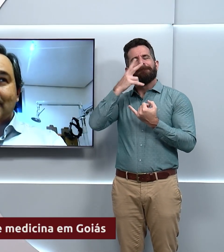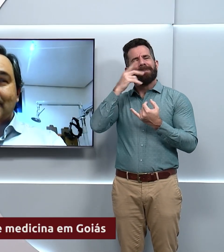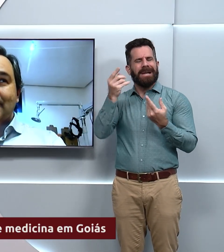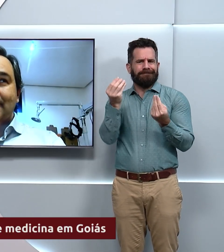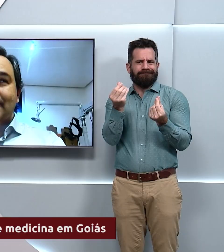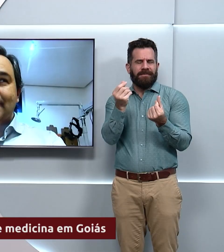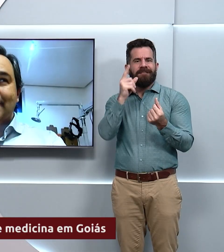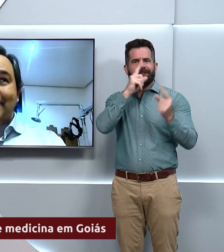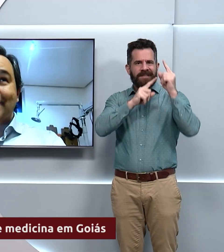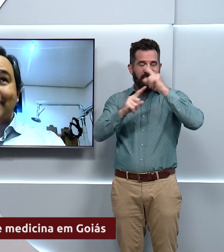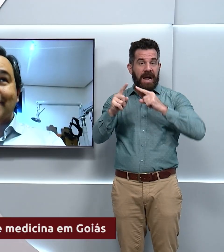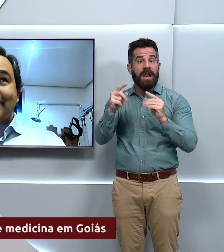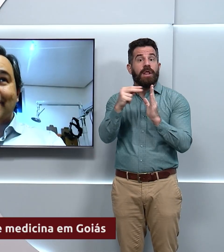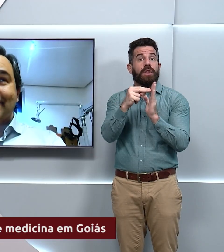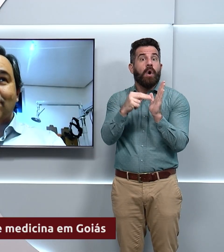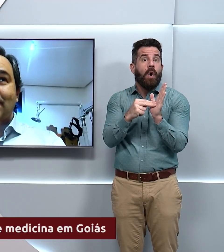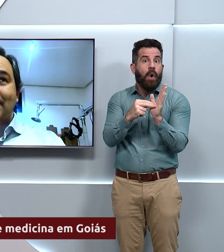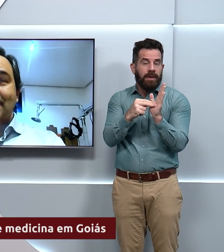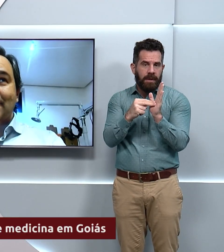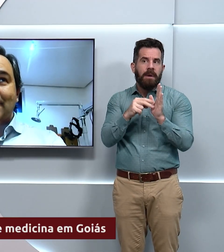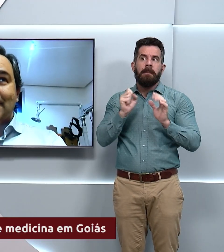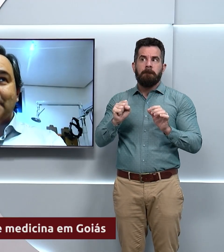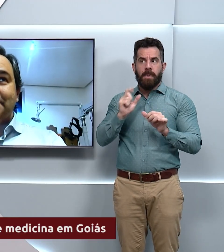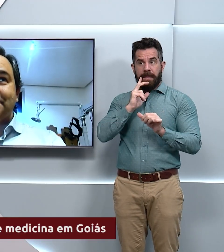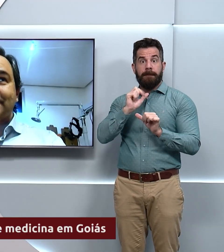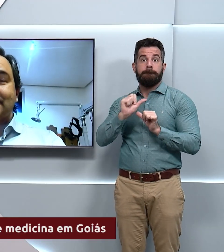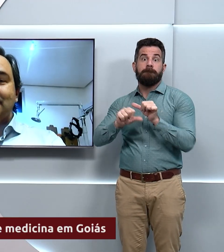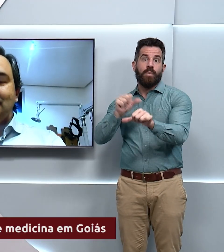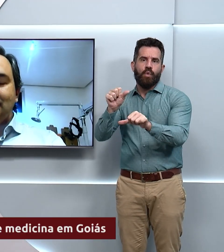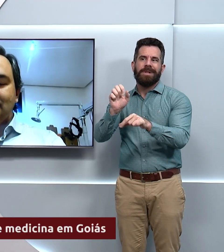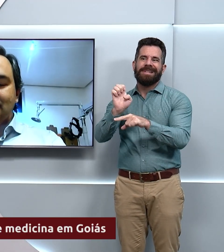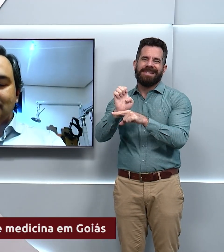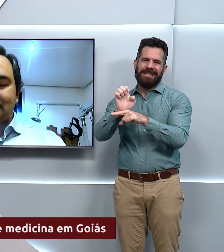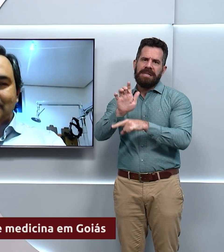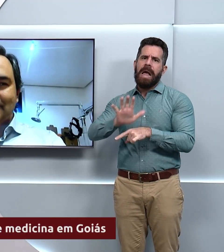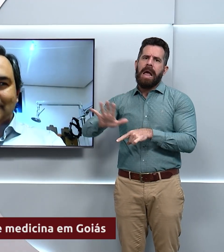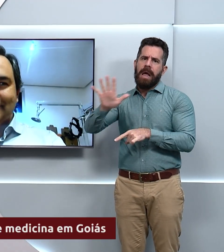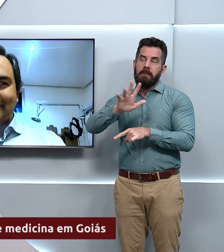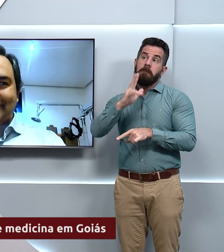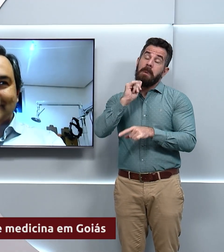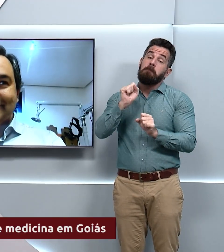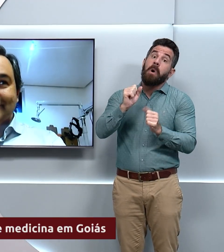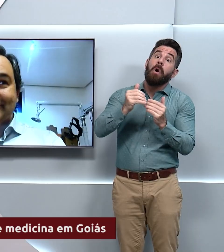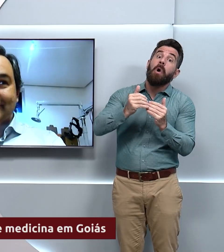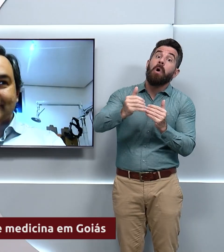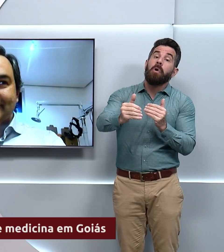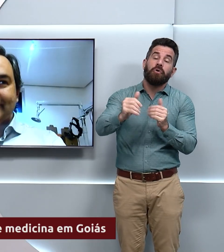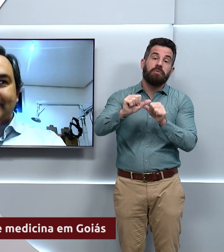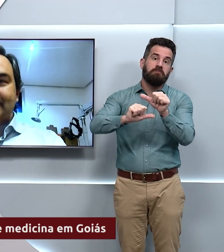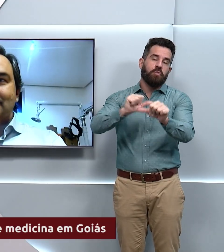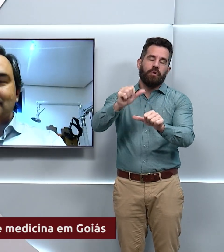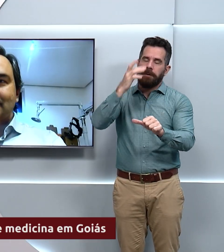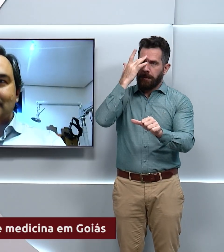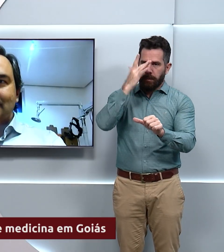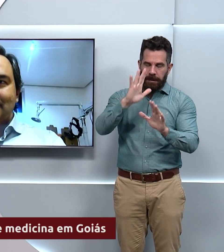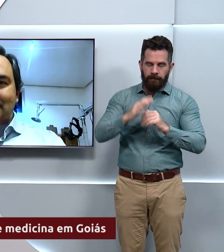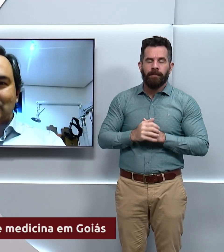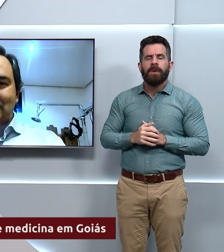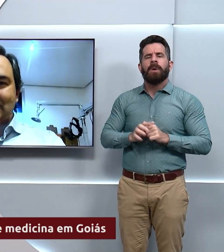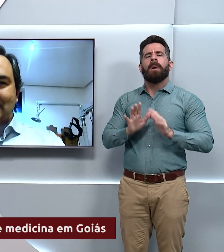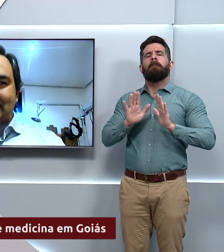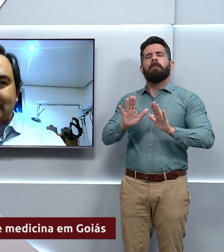isso pode alterar, algum conceito aqui do estado de Goiás. Mas diante do cenário que a gente tem hoje, como que o senhor avalia